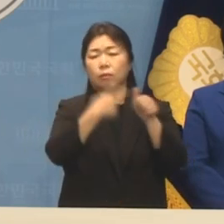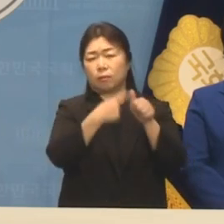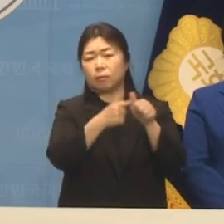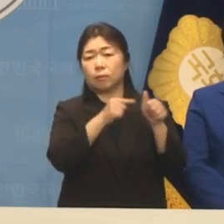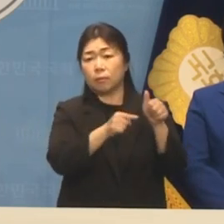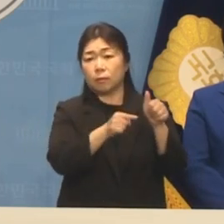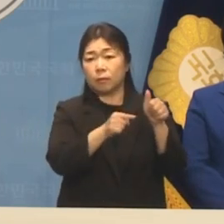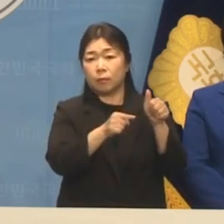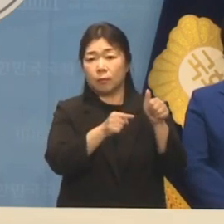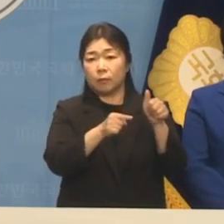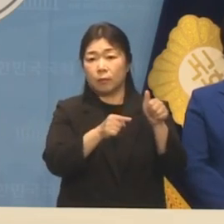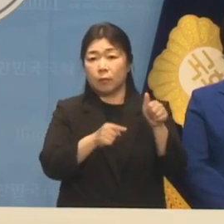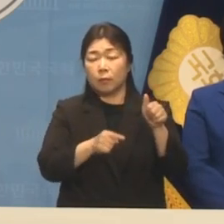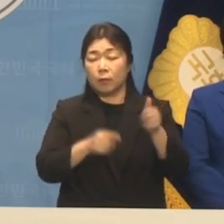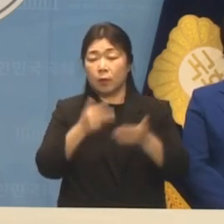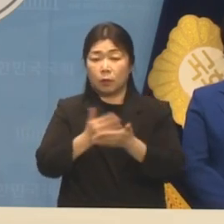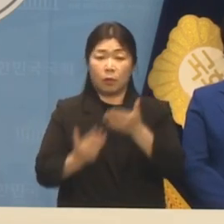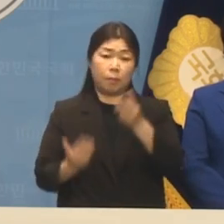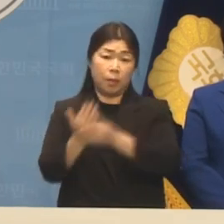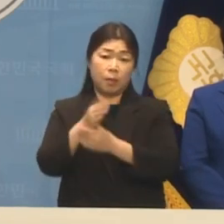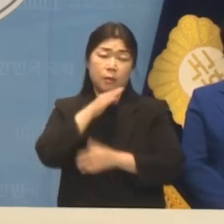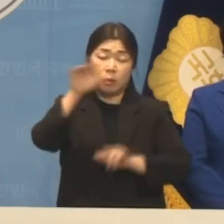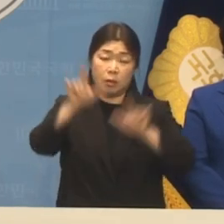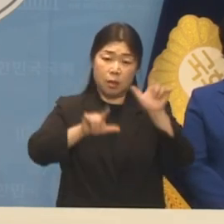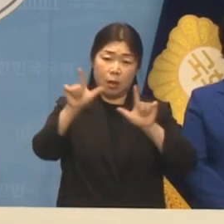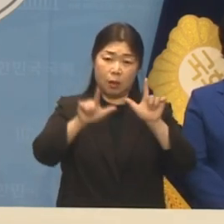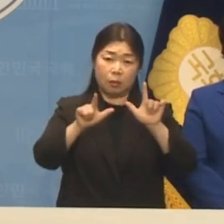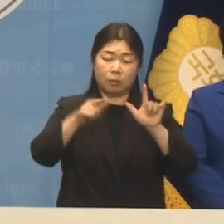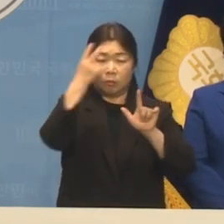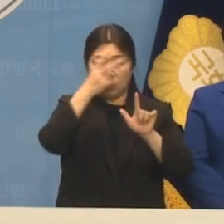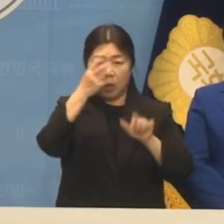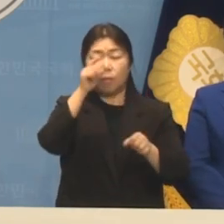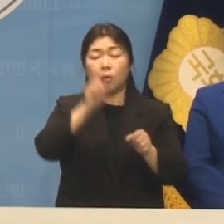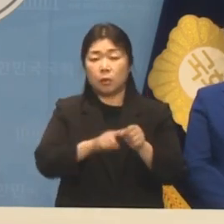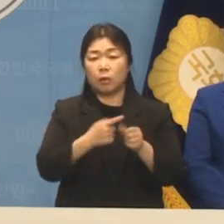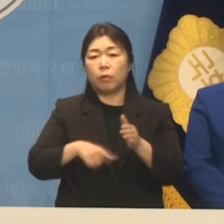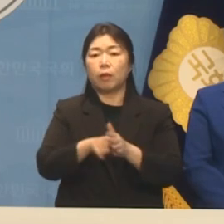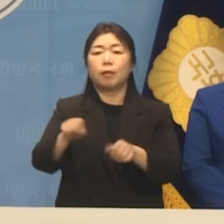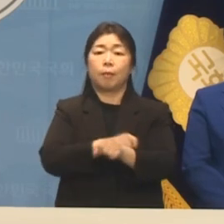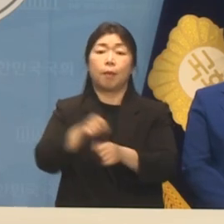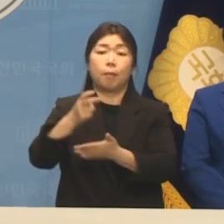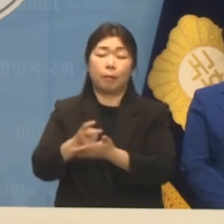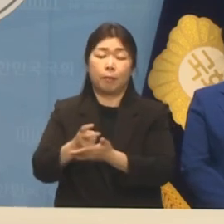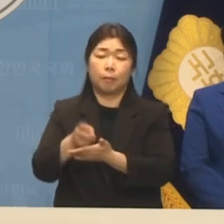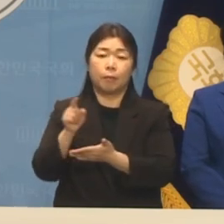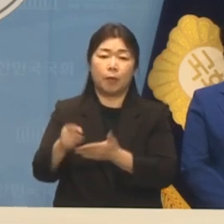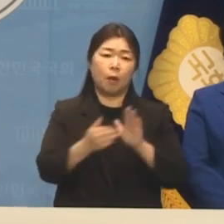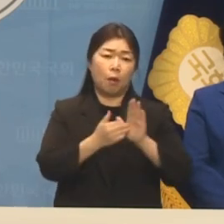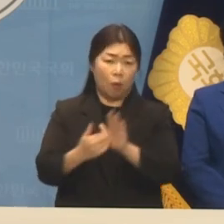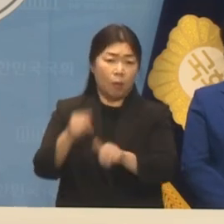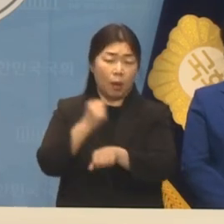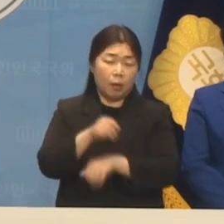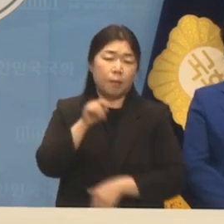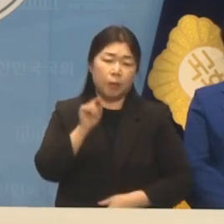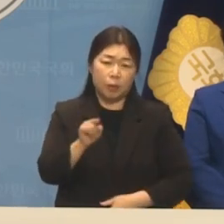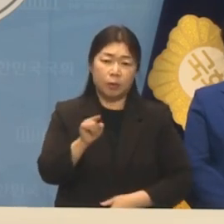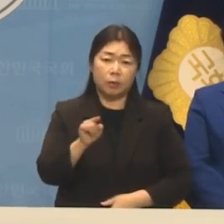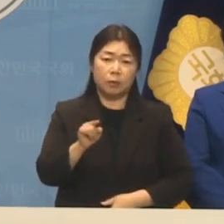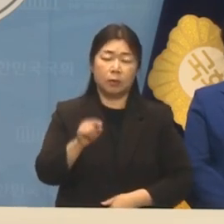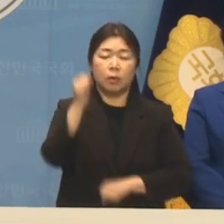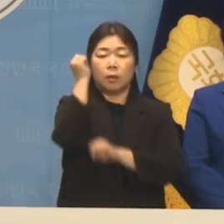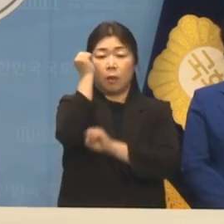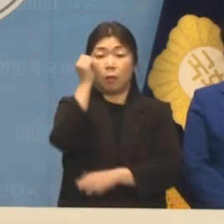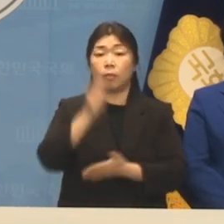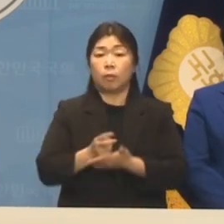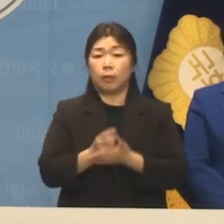있다. 이태원 참사의 진상을 규명하기 위한 특별법에 거부권을 행사하는 것은